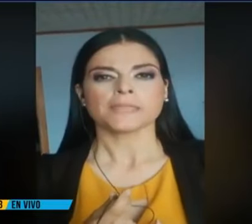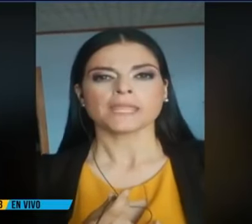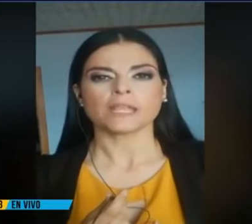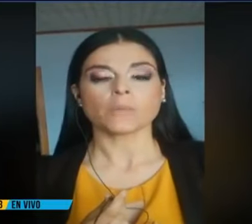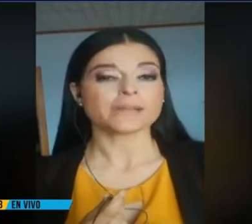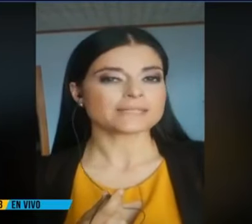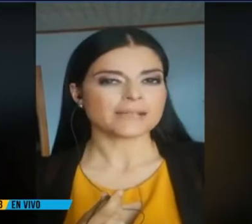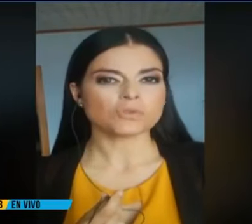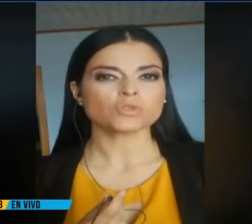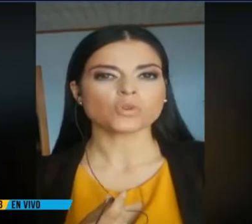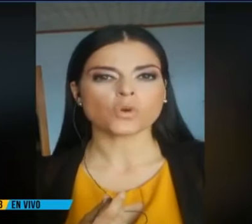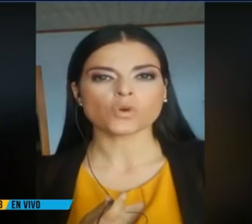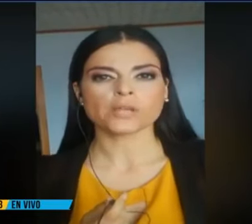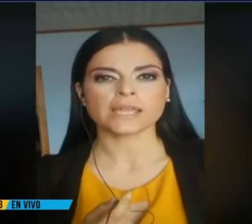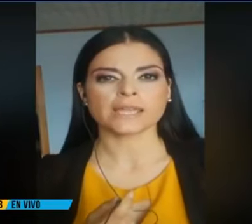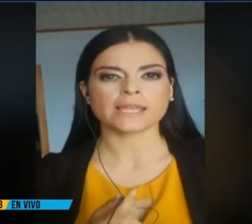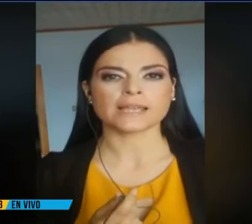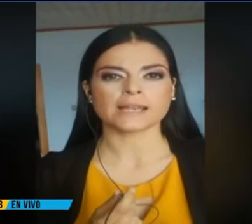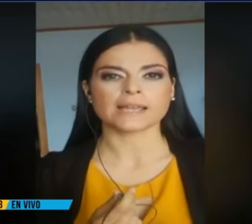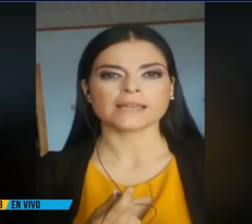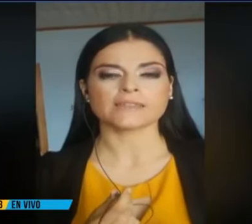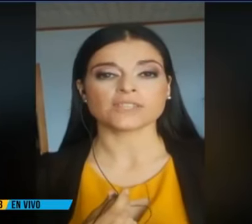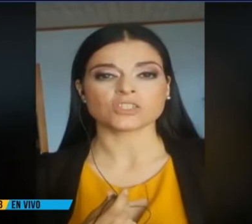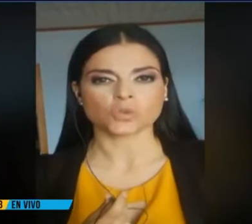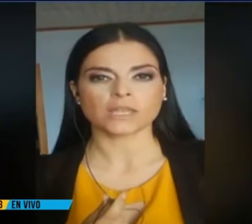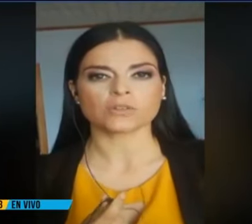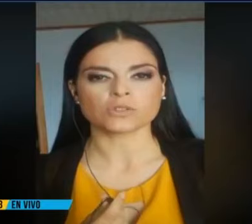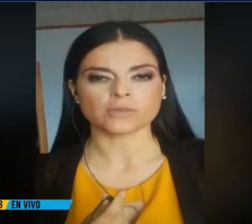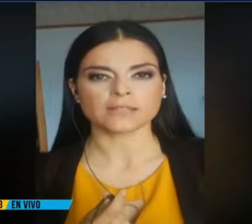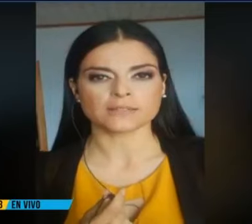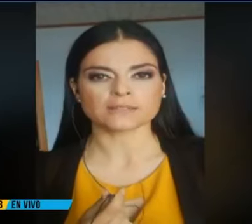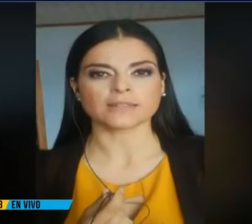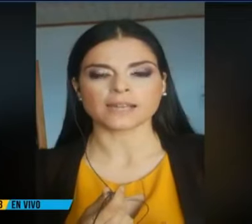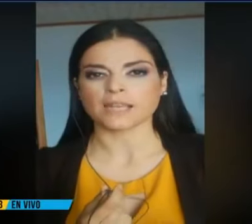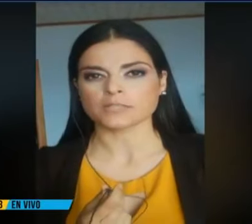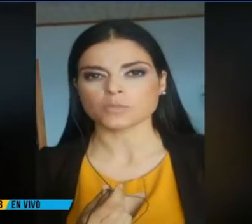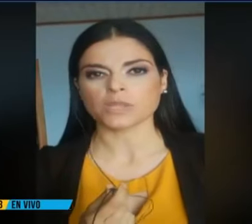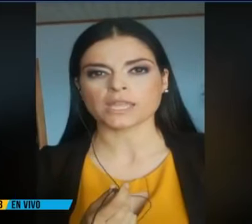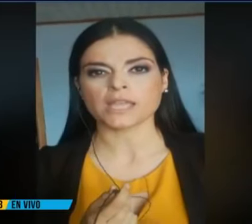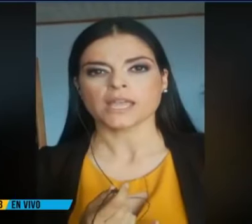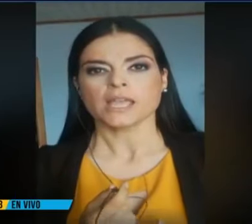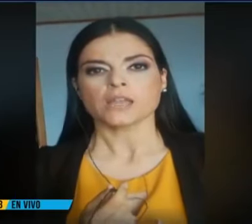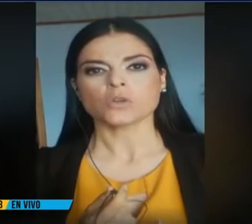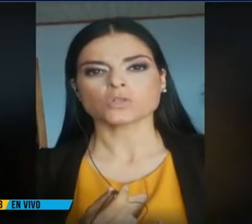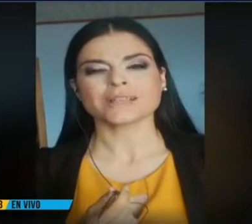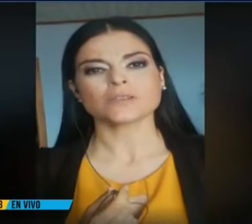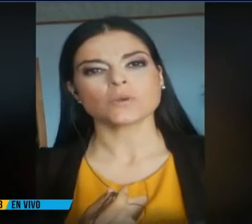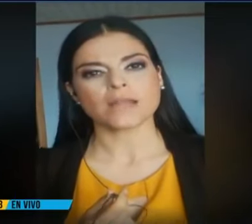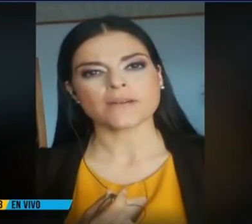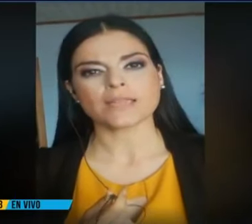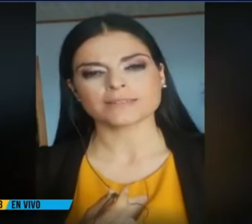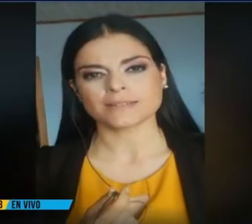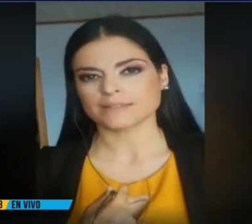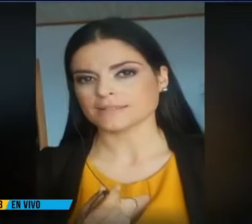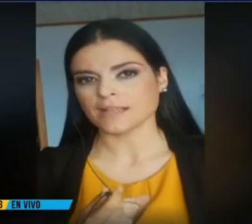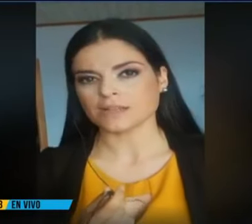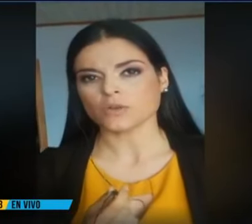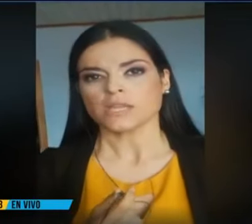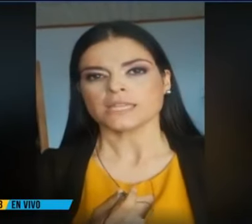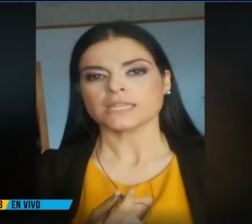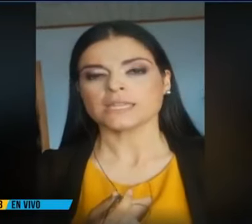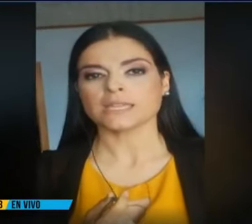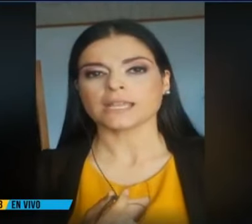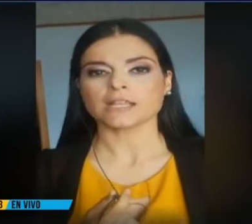mañana conversamos con la defensora de los habitantes, Catalina Crespo, y ella nos aseguraba que de ser